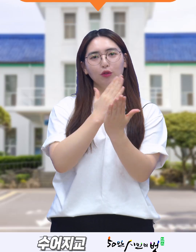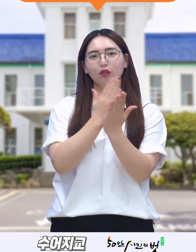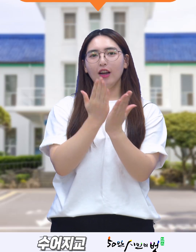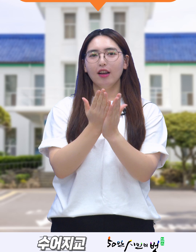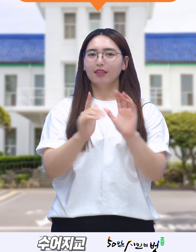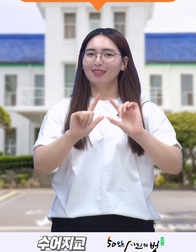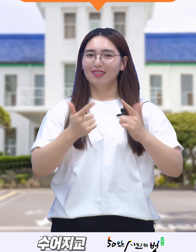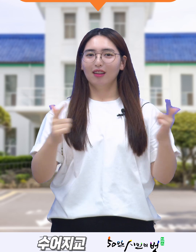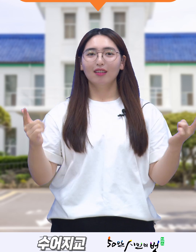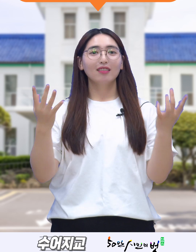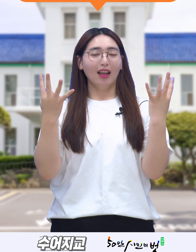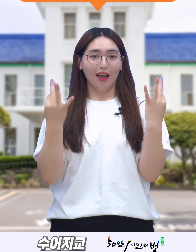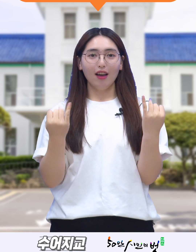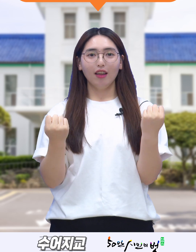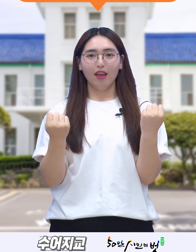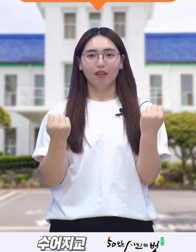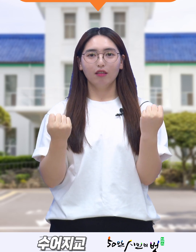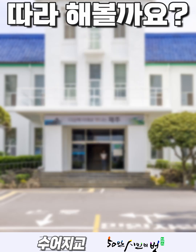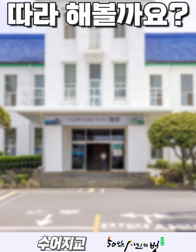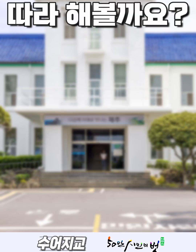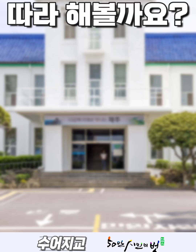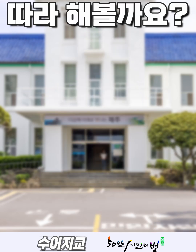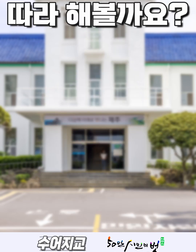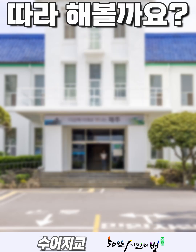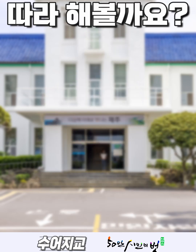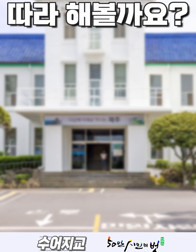종류가 다양해.